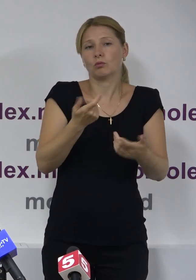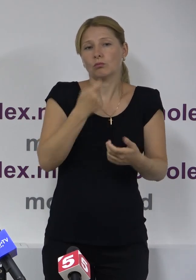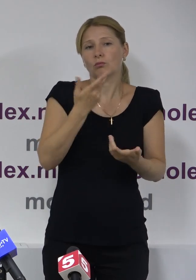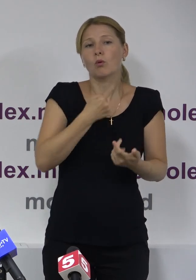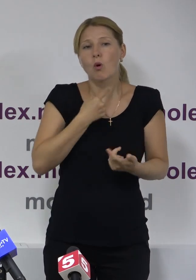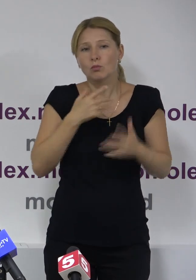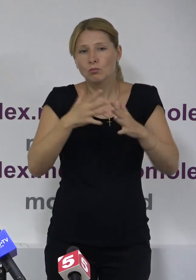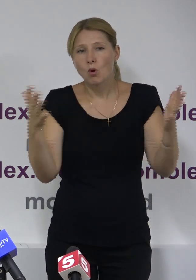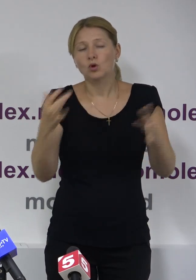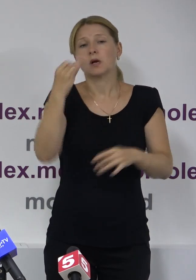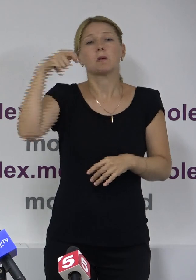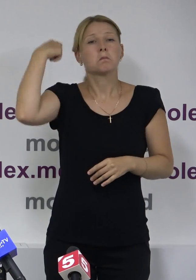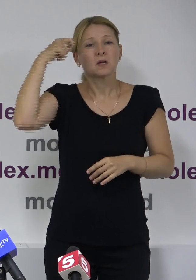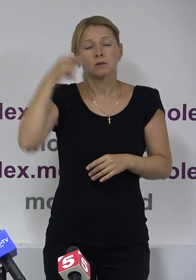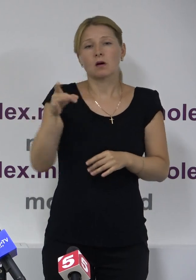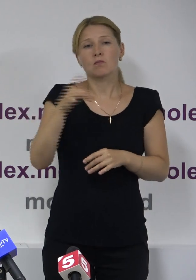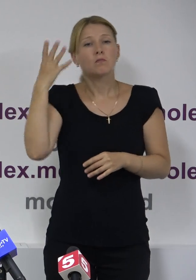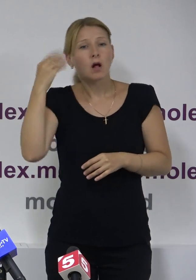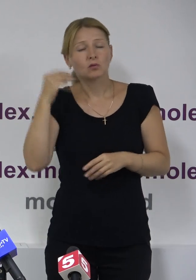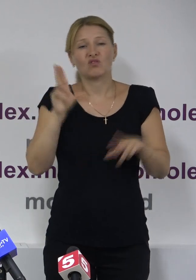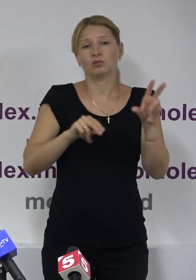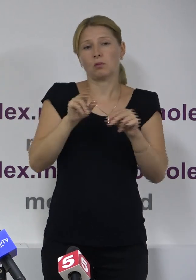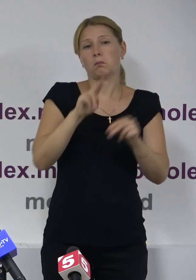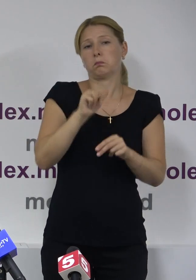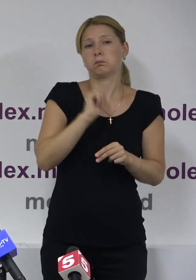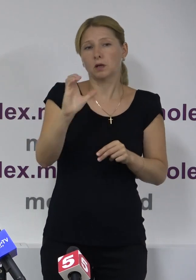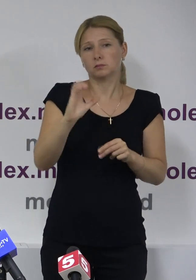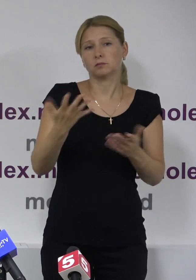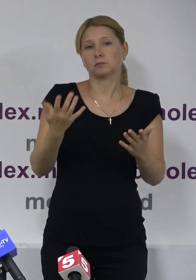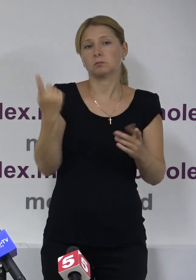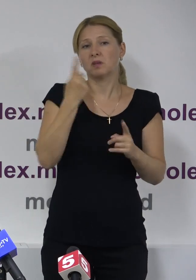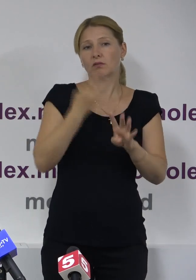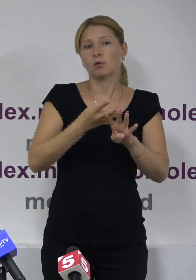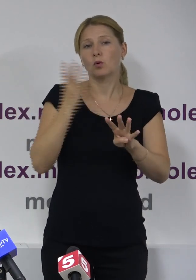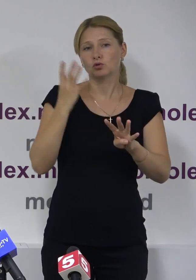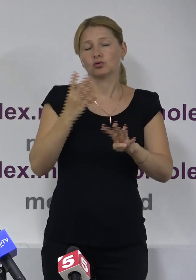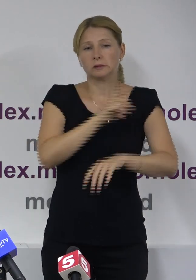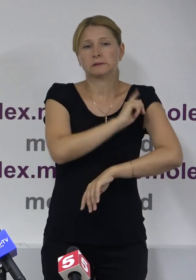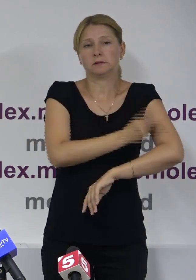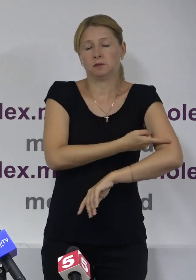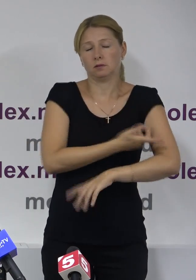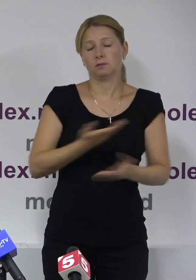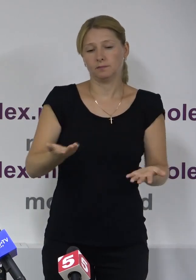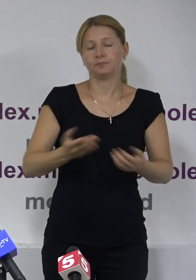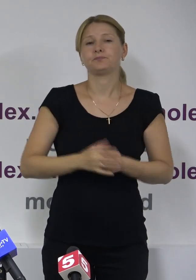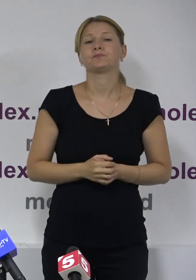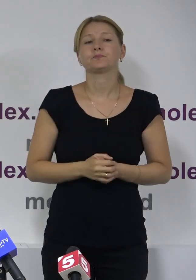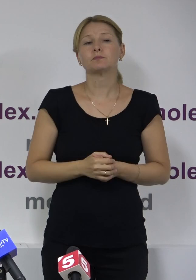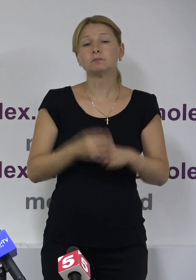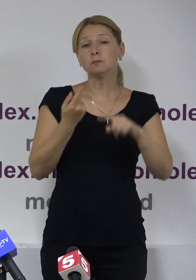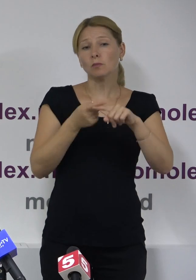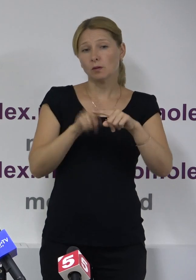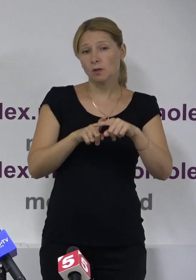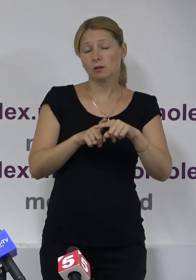și președintele Republicii Moldova a fost ales, fiind înaintat tot de către partidul respectiv. De aceea a